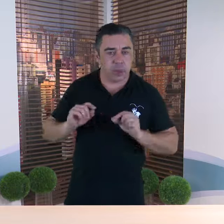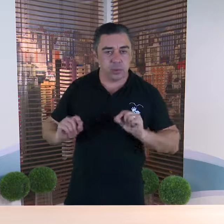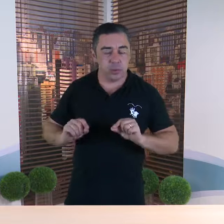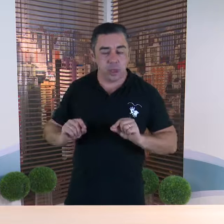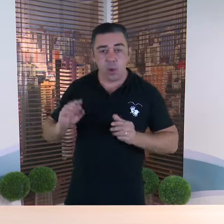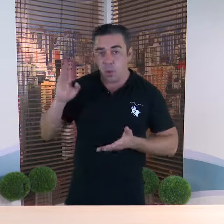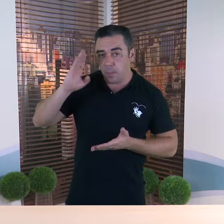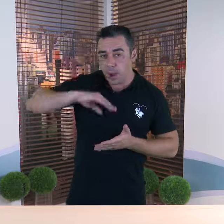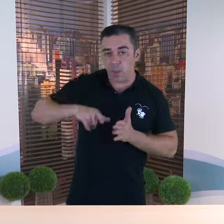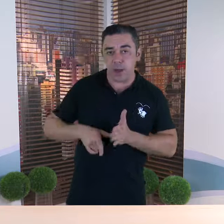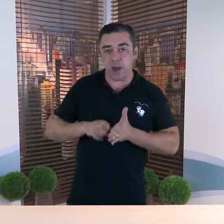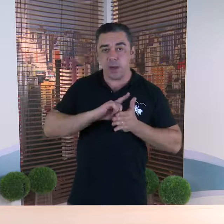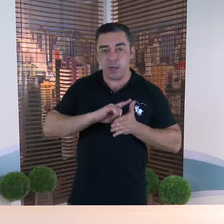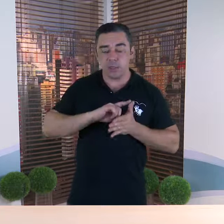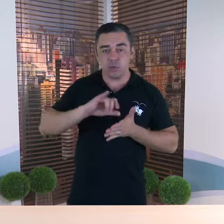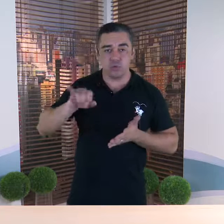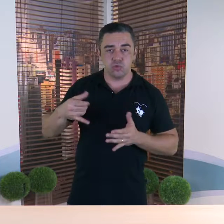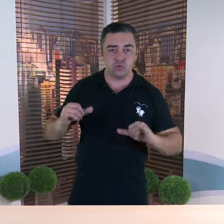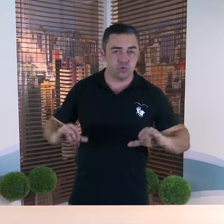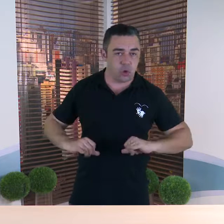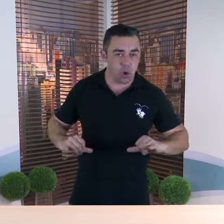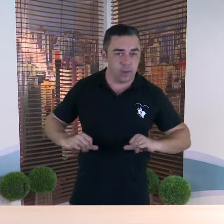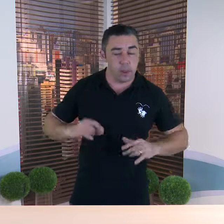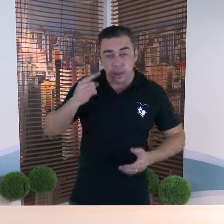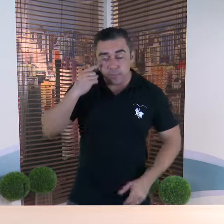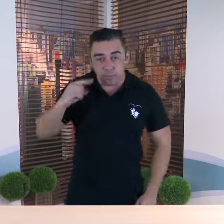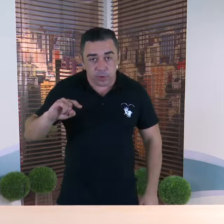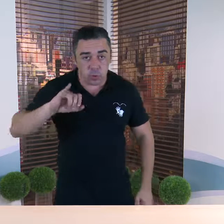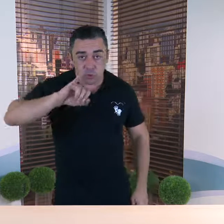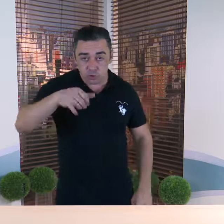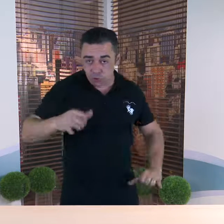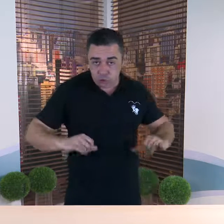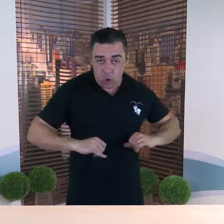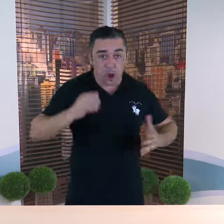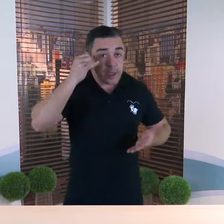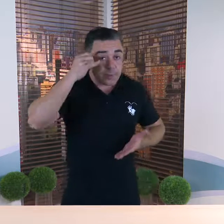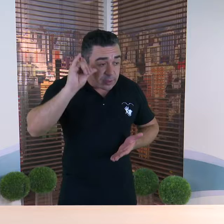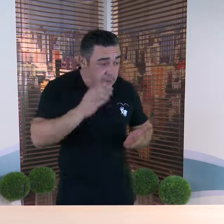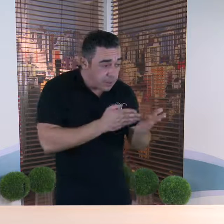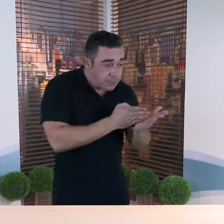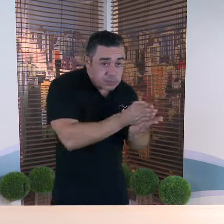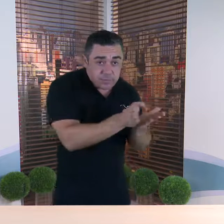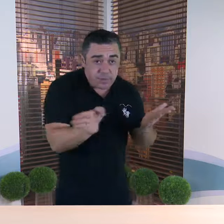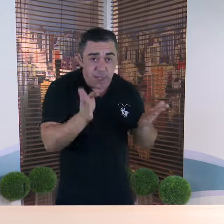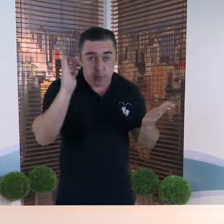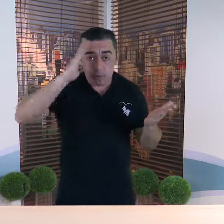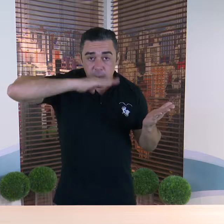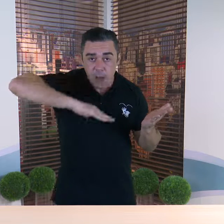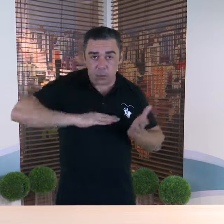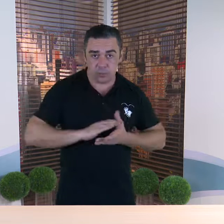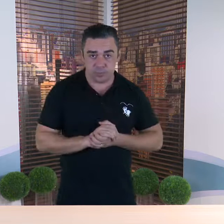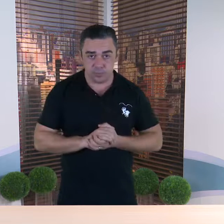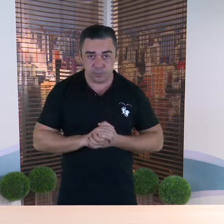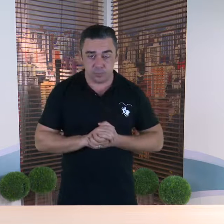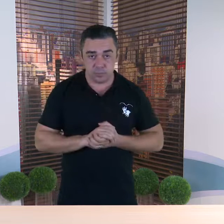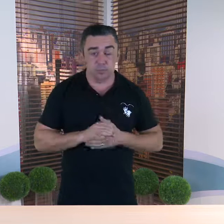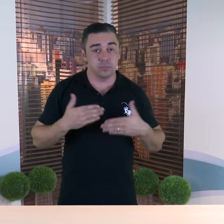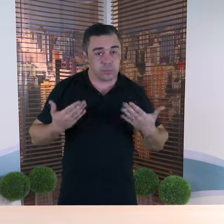subentendido que o mal é anterior a ele, visto que Jó procurava evitá-lo, a gente vê no versículo 8 do capítulo 1.